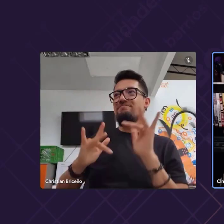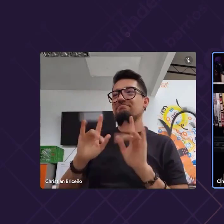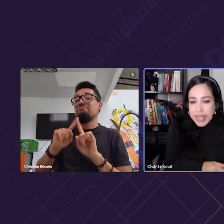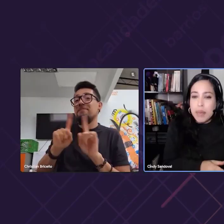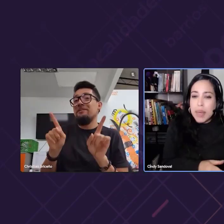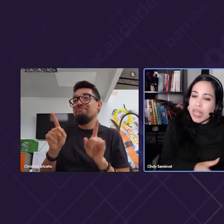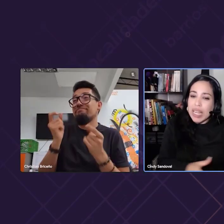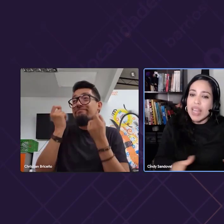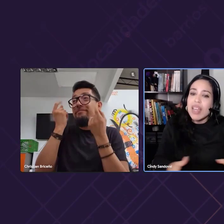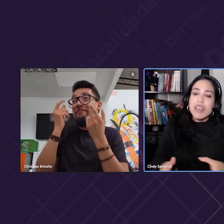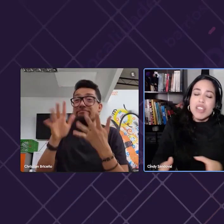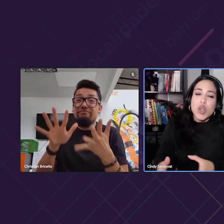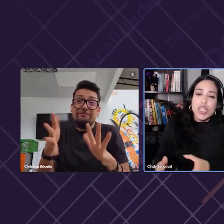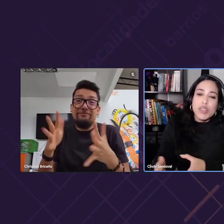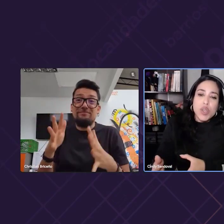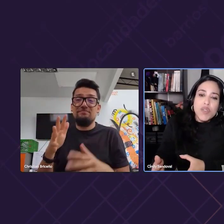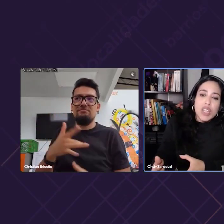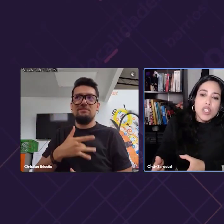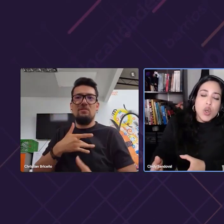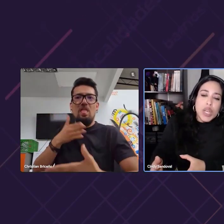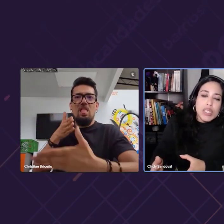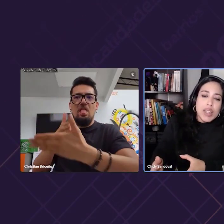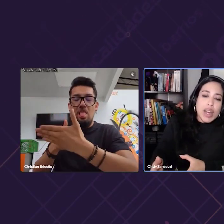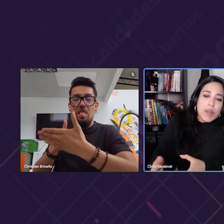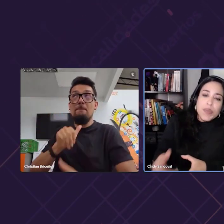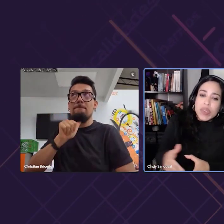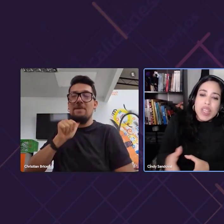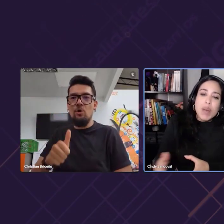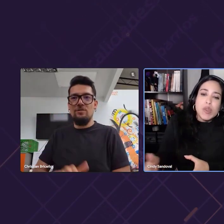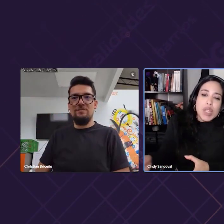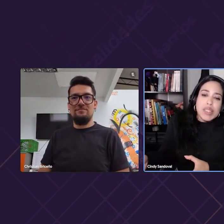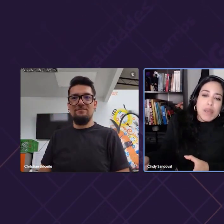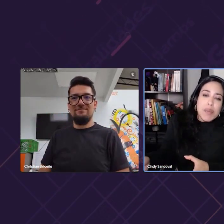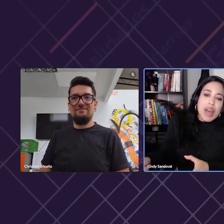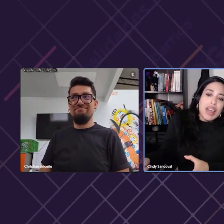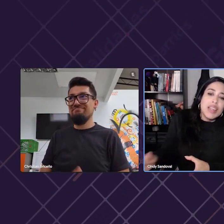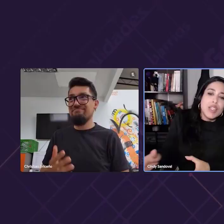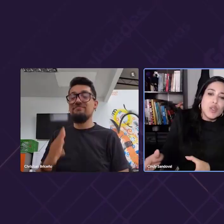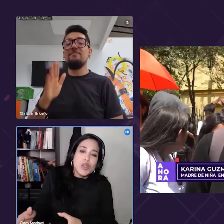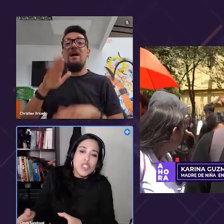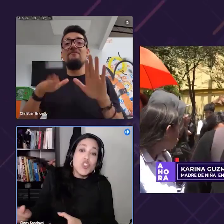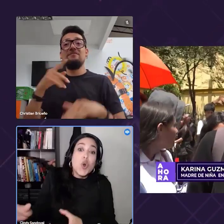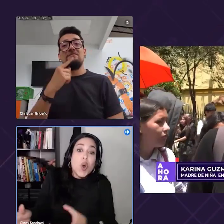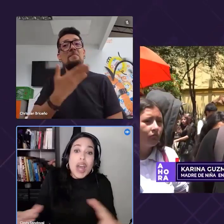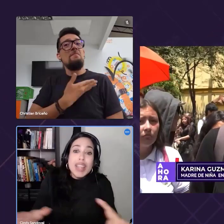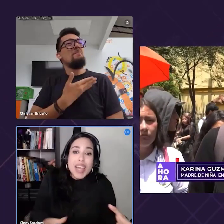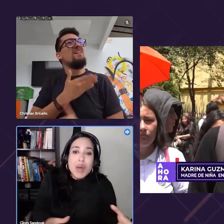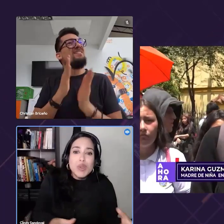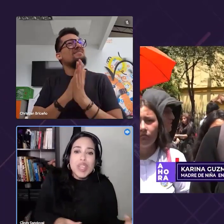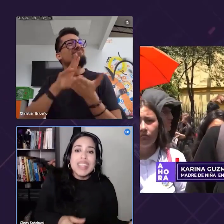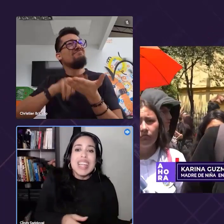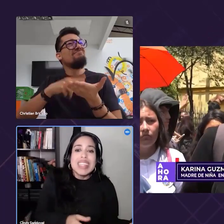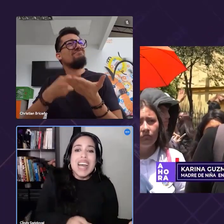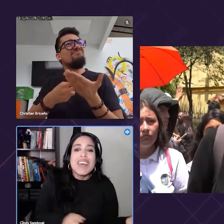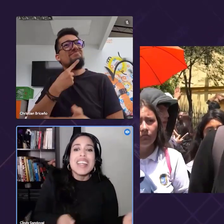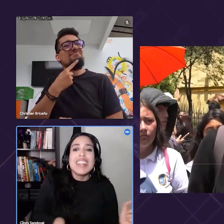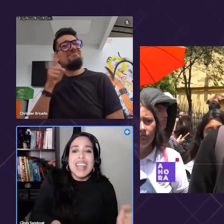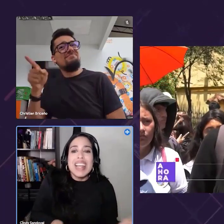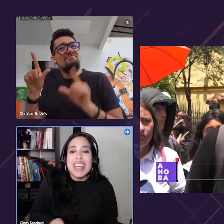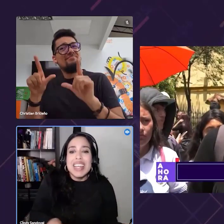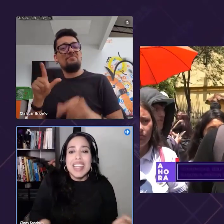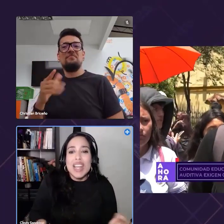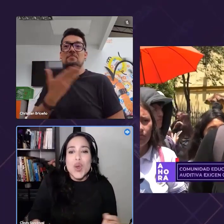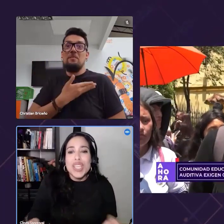él hizo un gesto de esta manera, y ahorita estoy viendo digamos que esta imagen. Entonces yo digamos que trataba